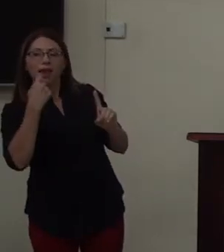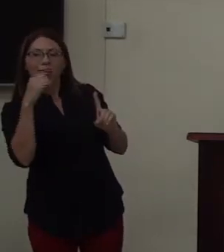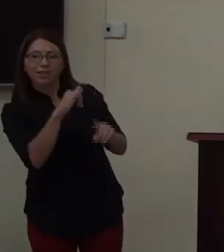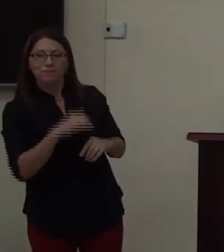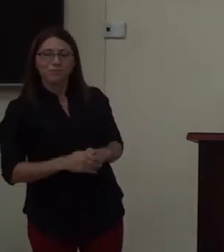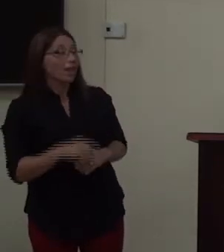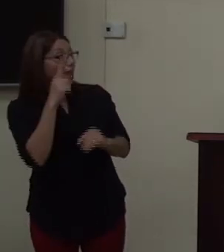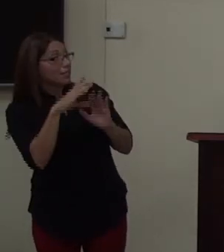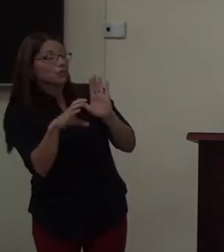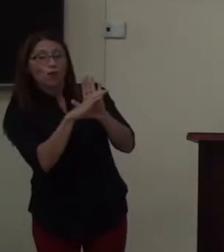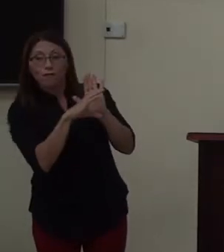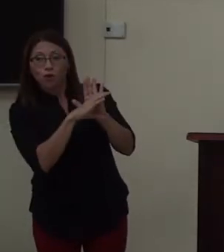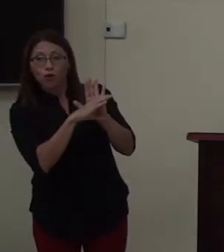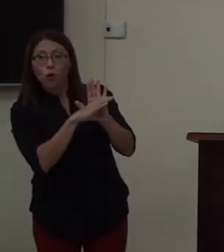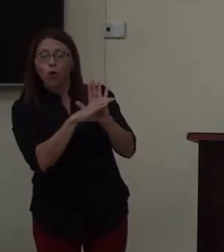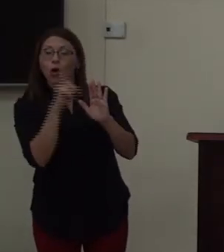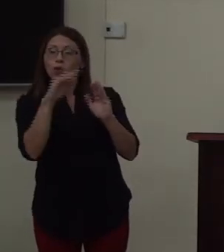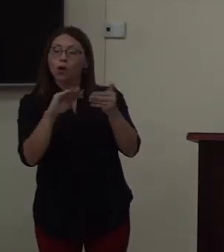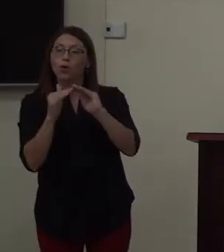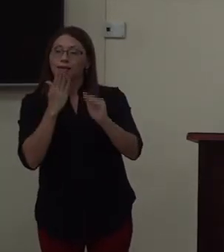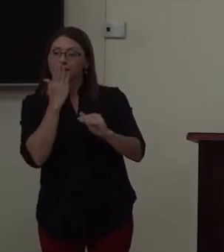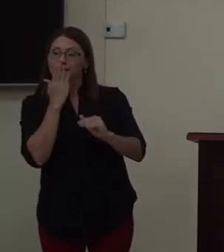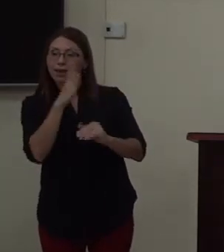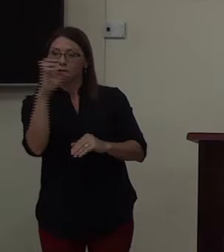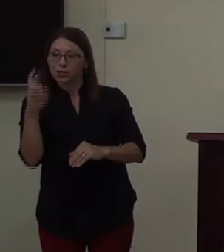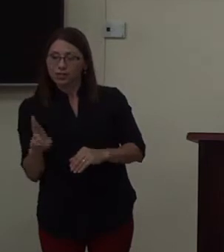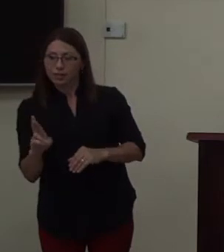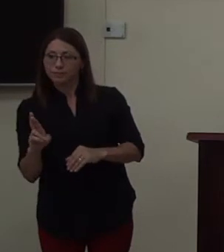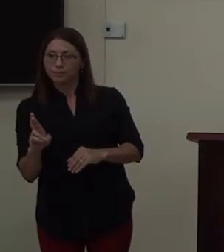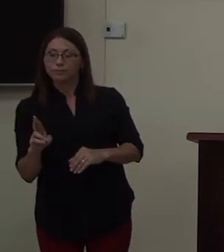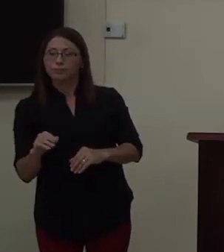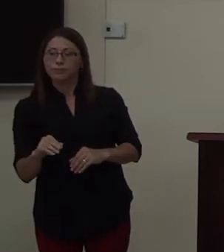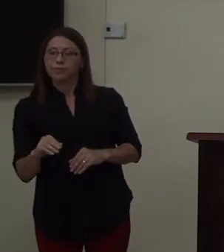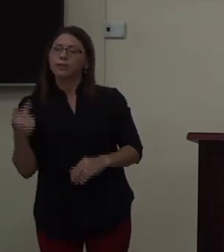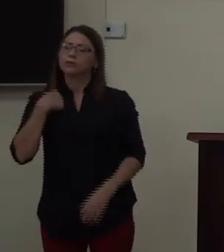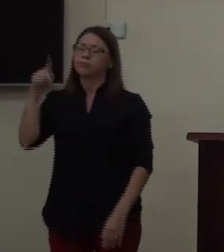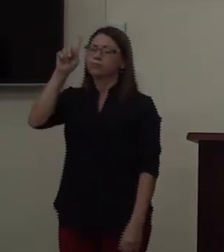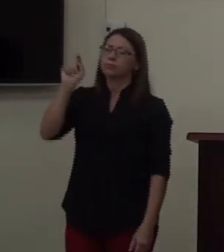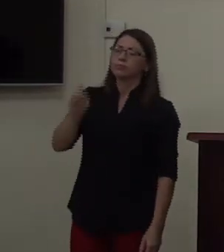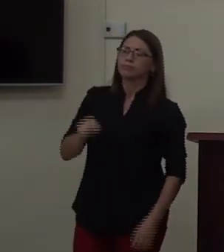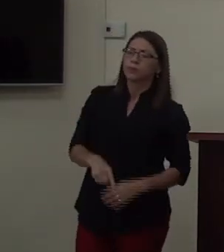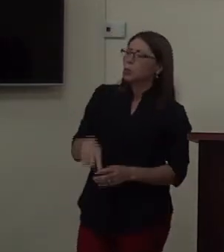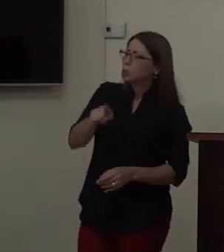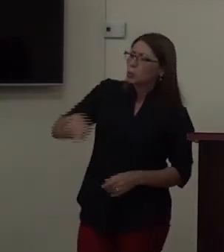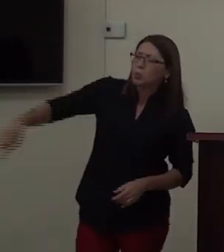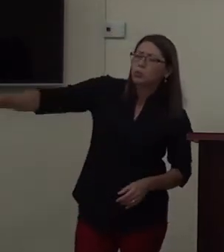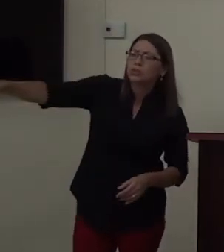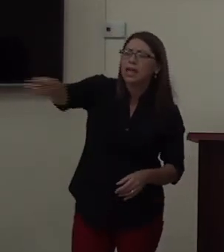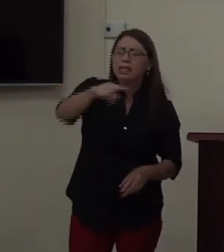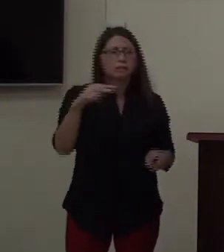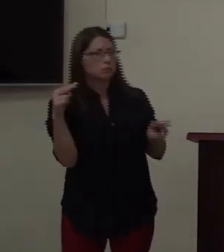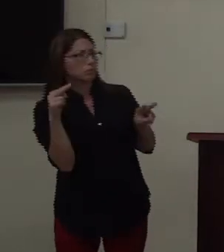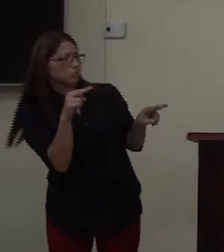de una comunidad indígena de Costa Rica y la pregunta mía sería, ¿qué podrían ustedes